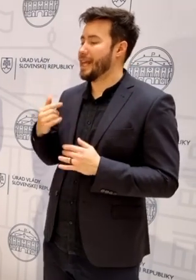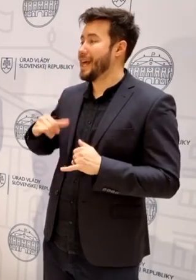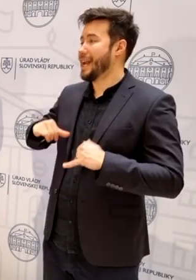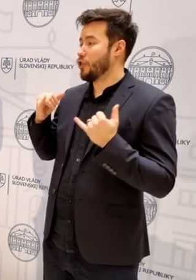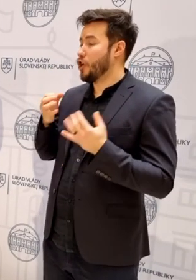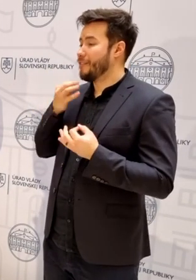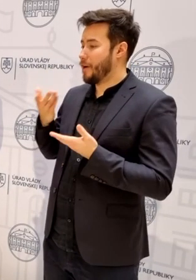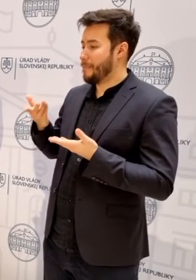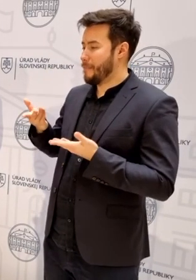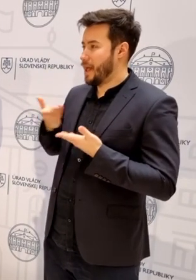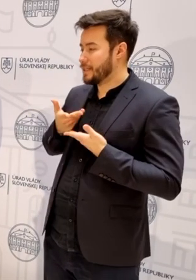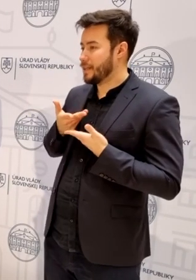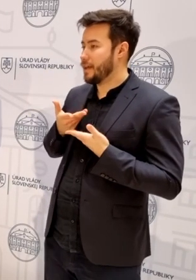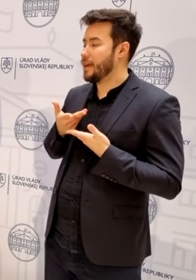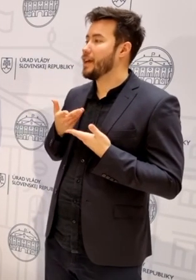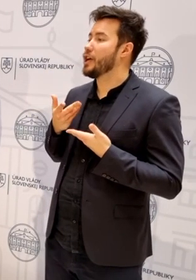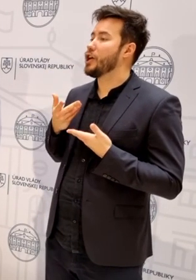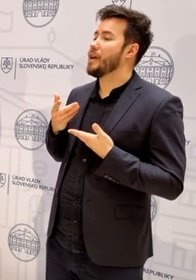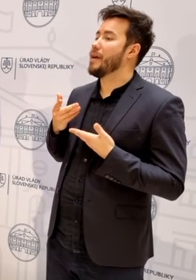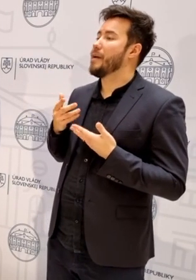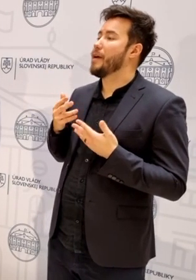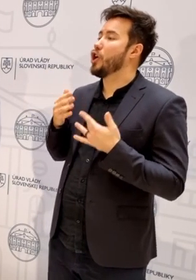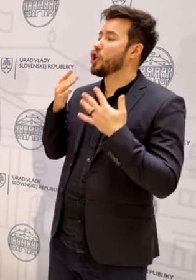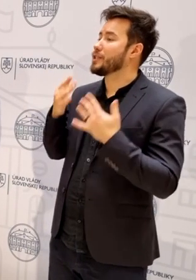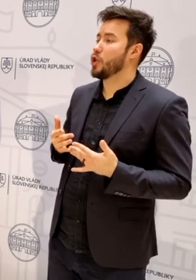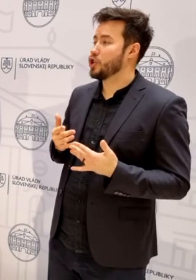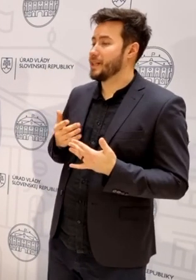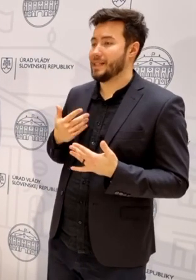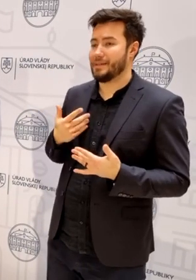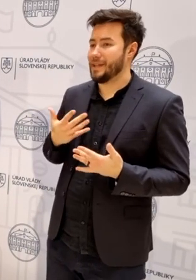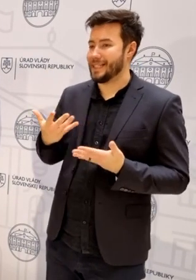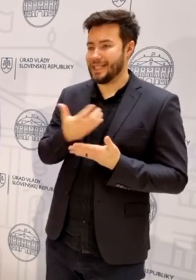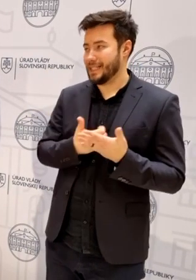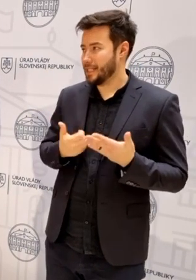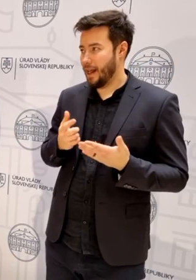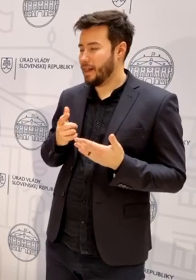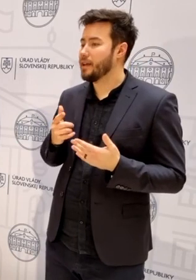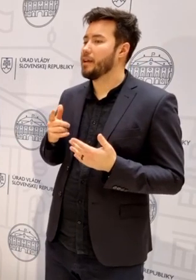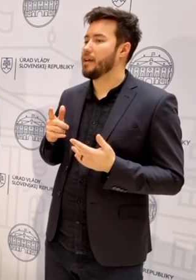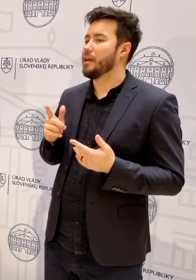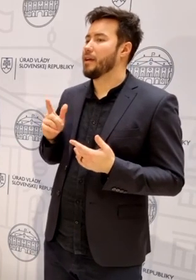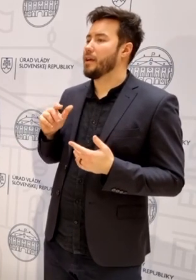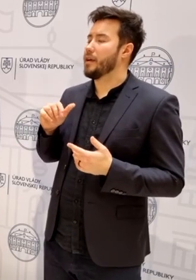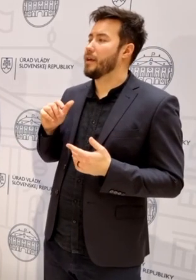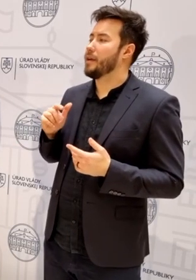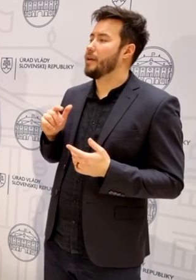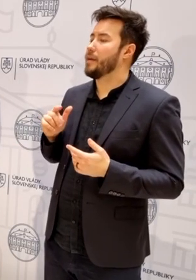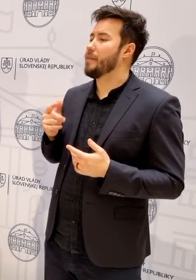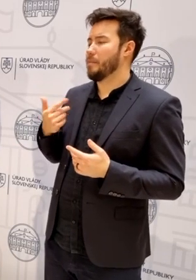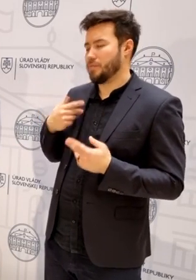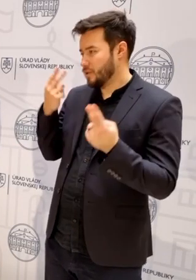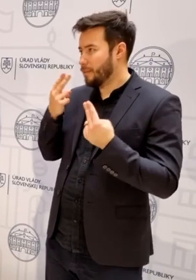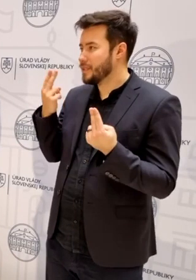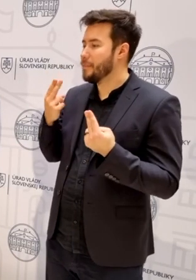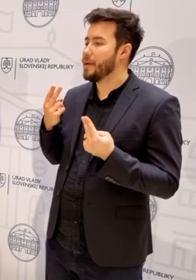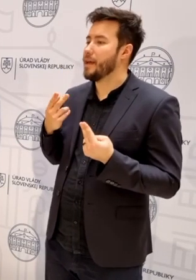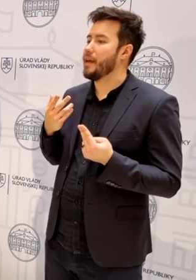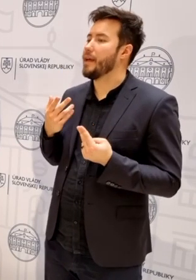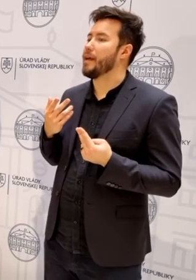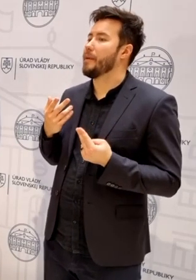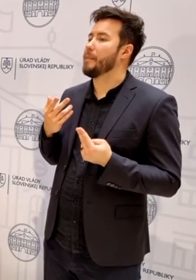sme ešte žiadny budžet na to neobdržali, to bude aj technická otázka najbližších dní. A nemáme problém samozrejme osloviť